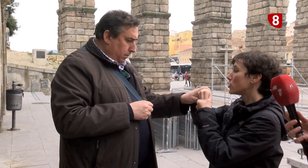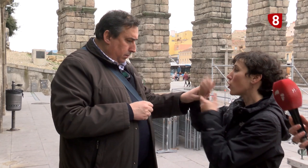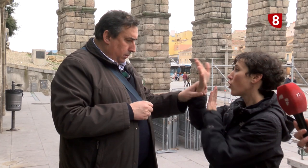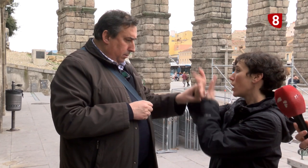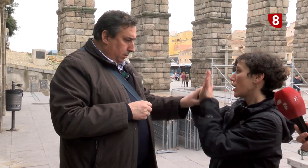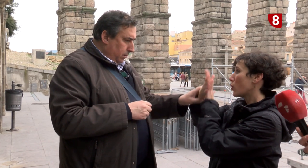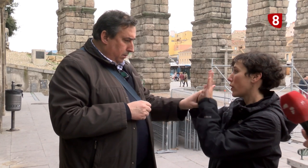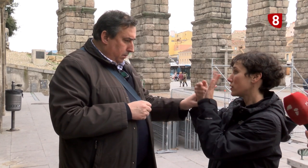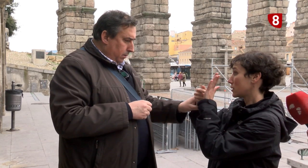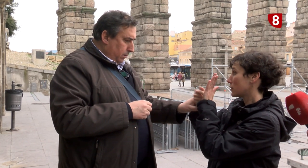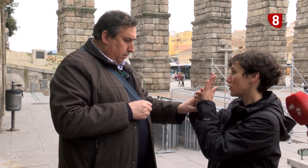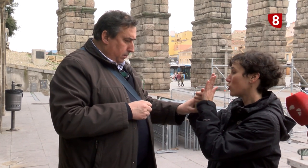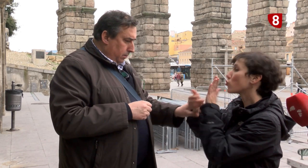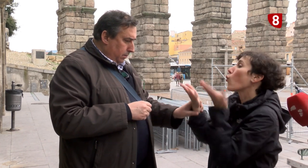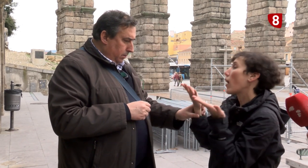segovia